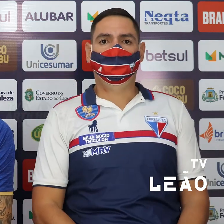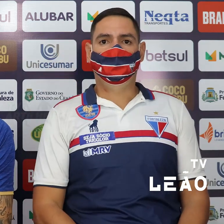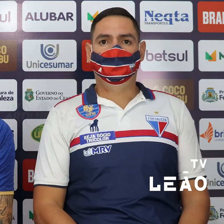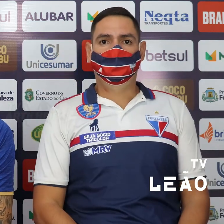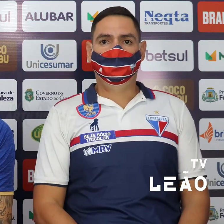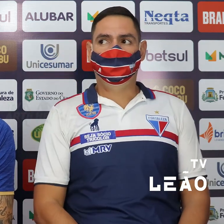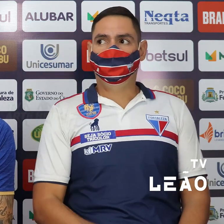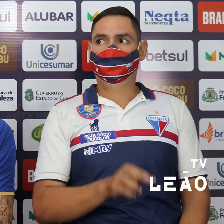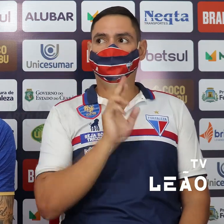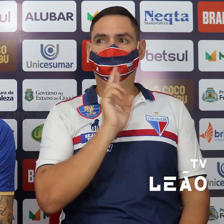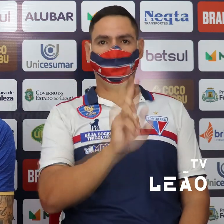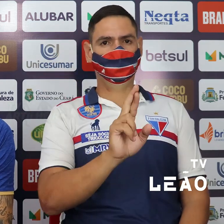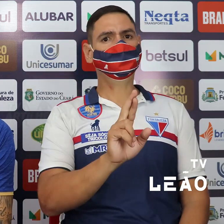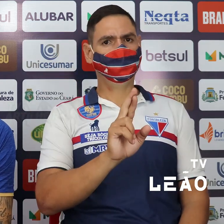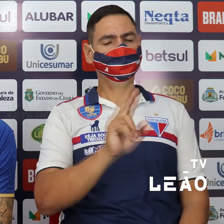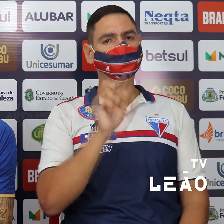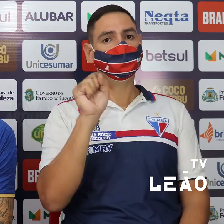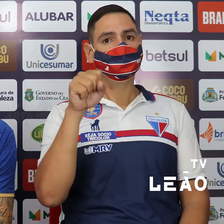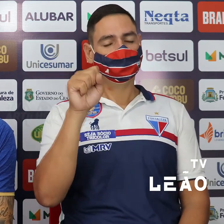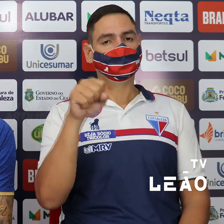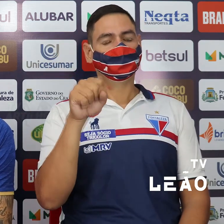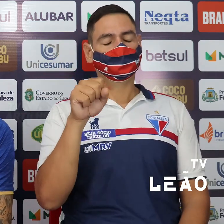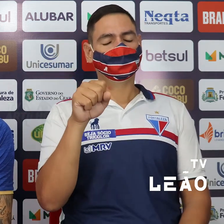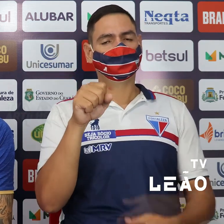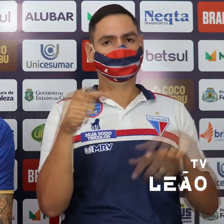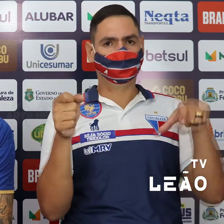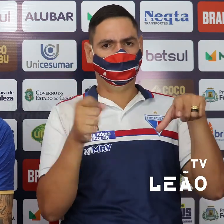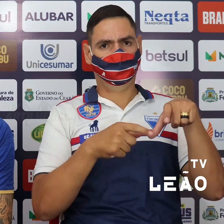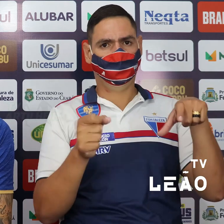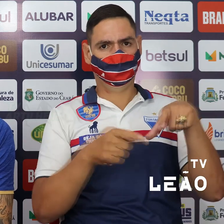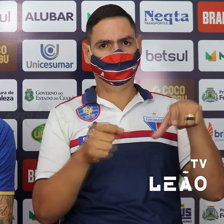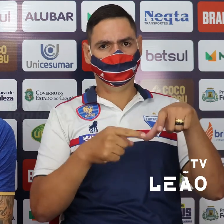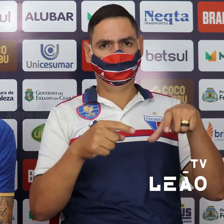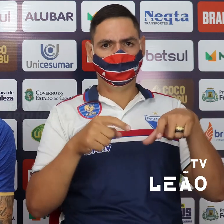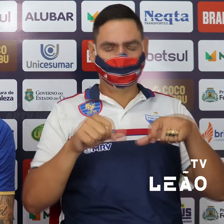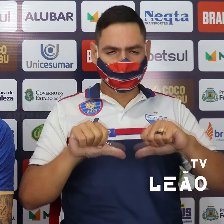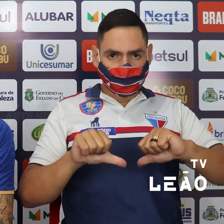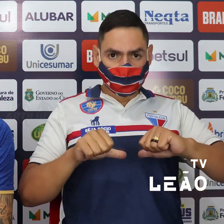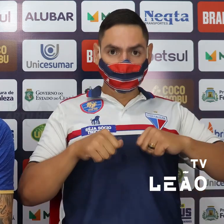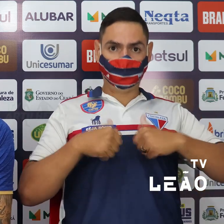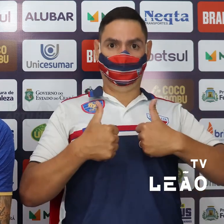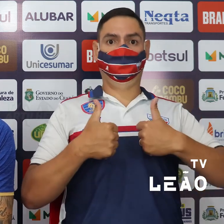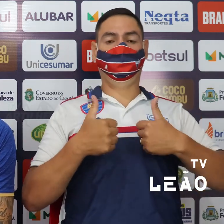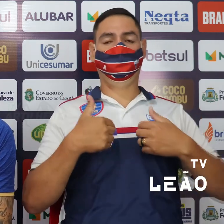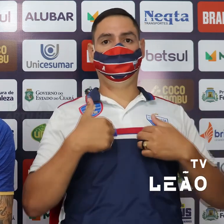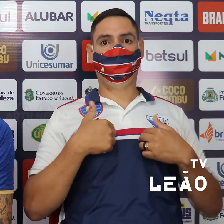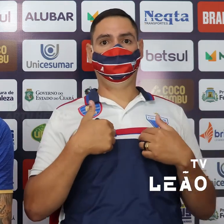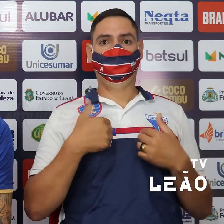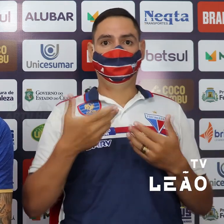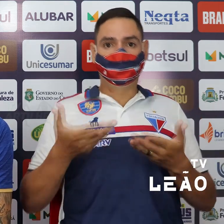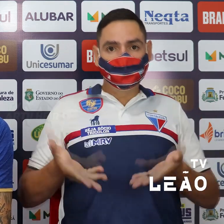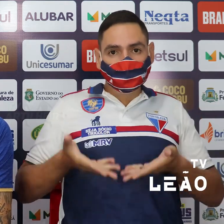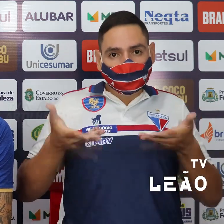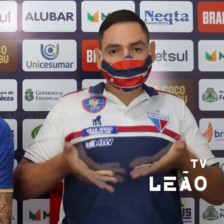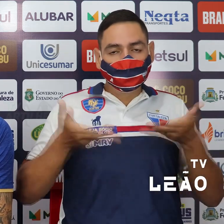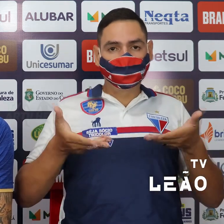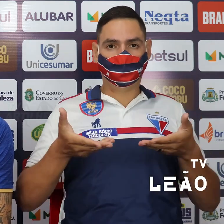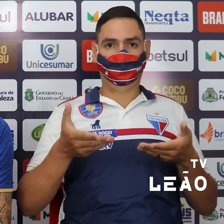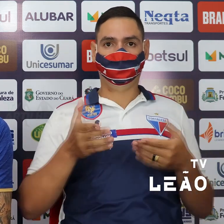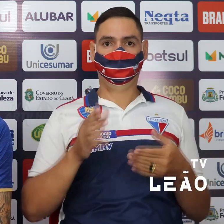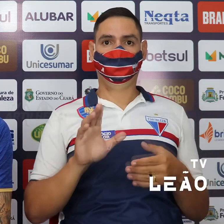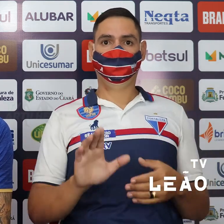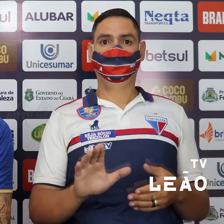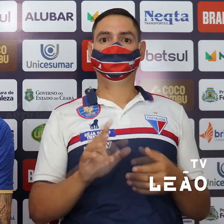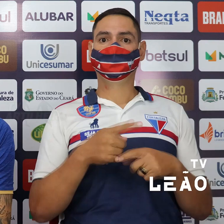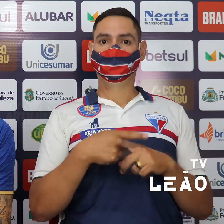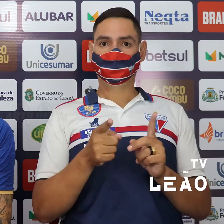gol sempre dá mais confiança para o atleta, mais motivação, mas a